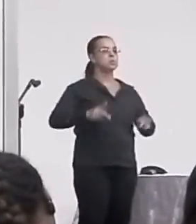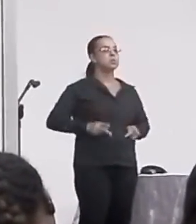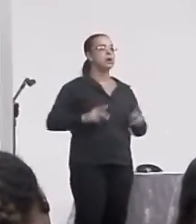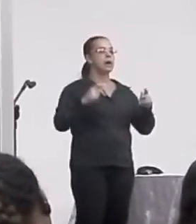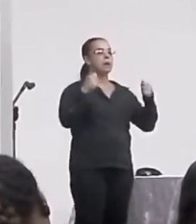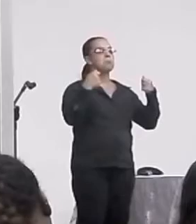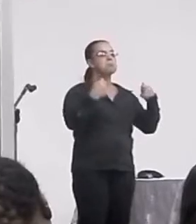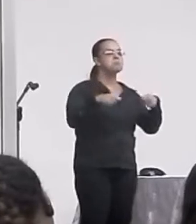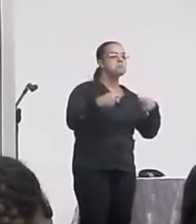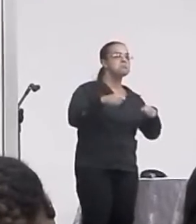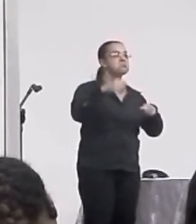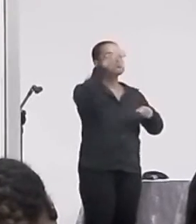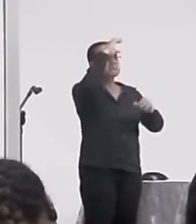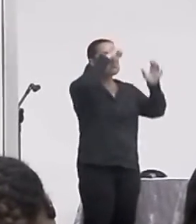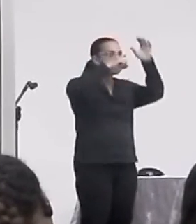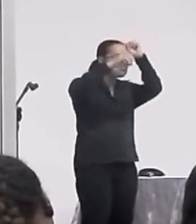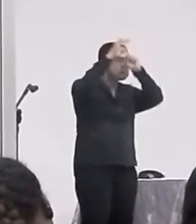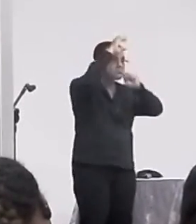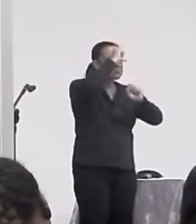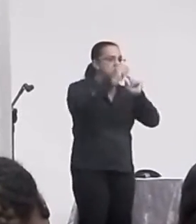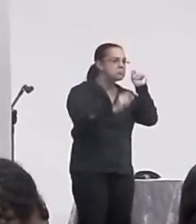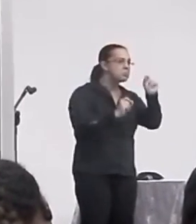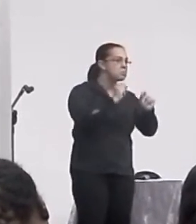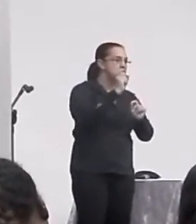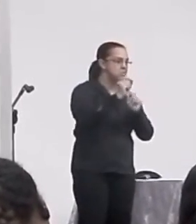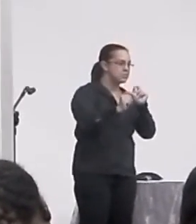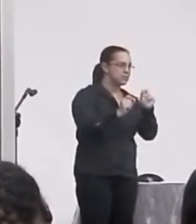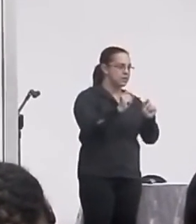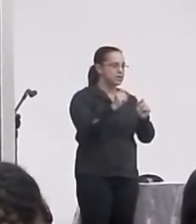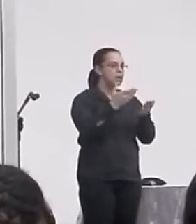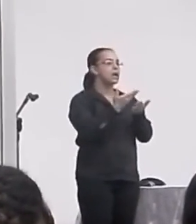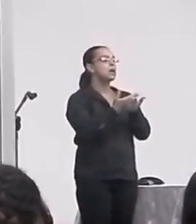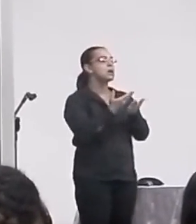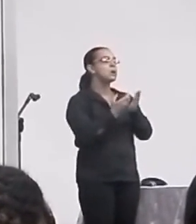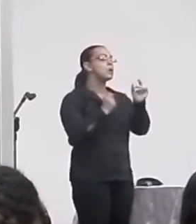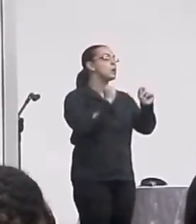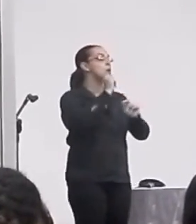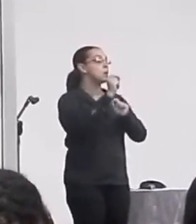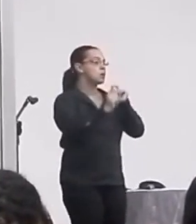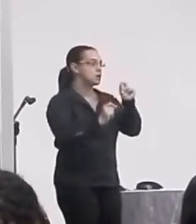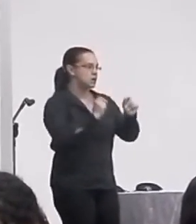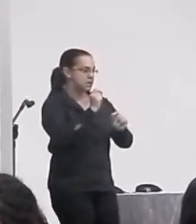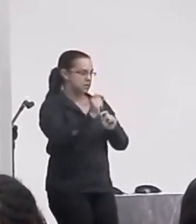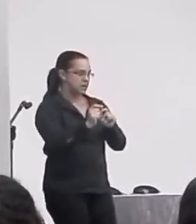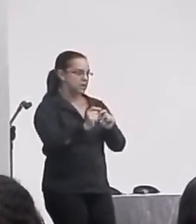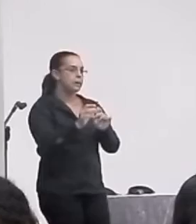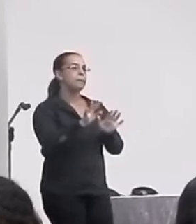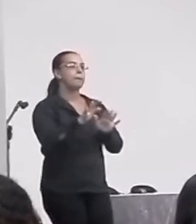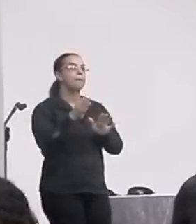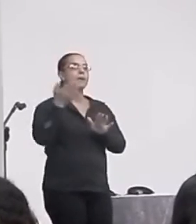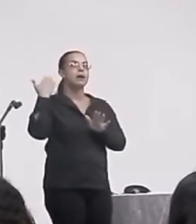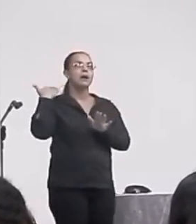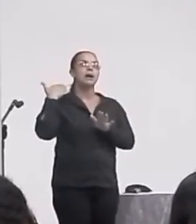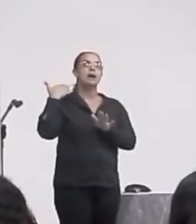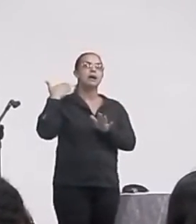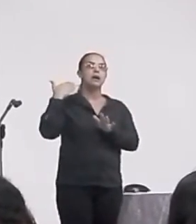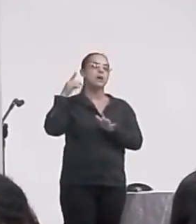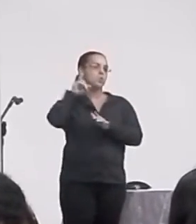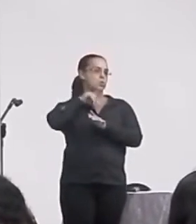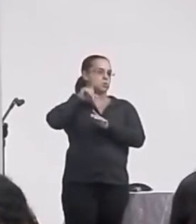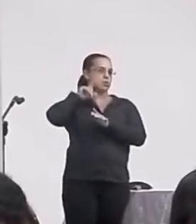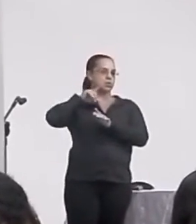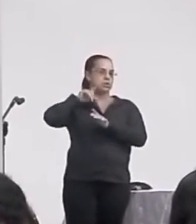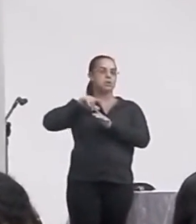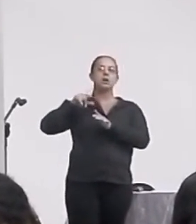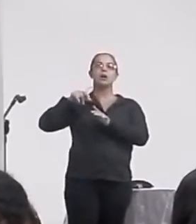Eu acho que aquela situação dos Estados Unidos, mundialmente, dos anos 20, onde se achava que se fosse